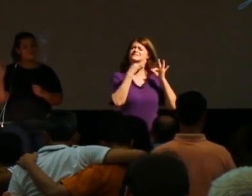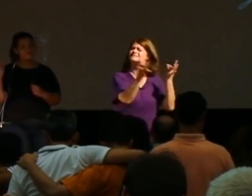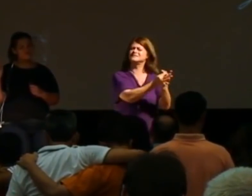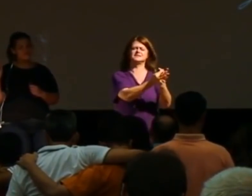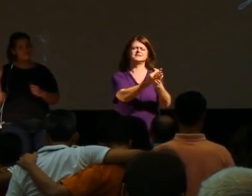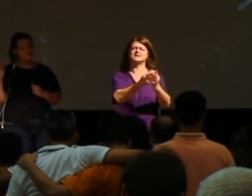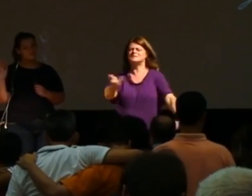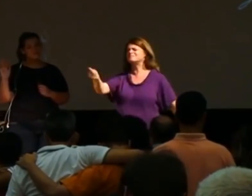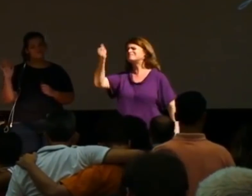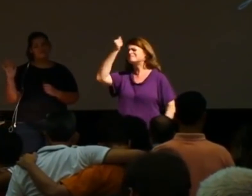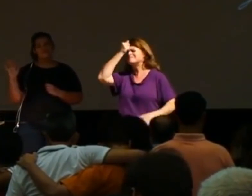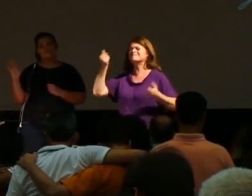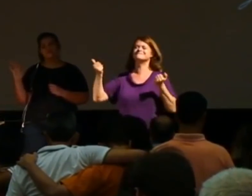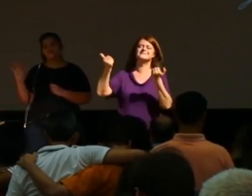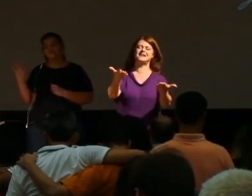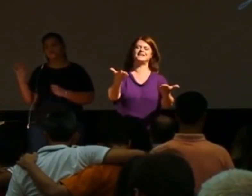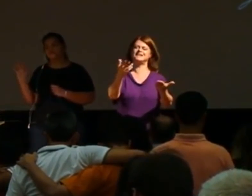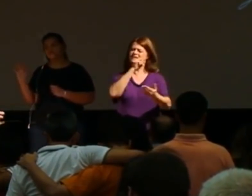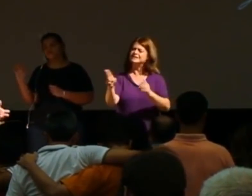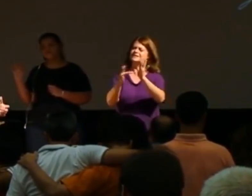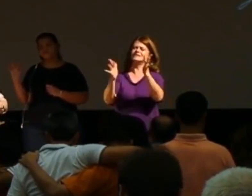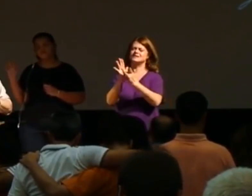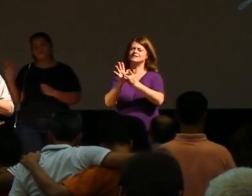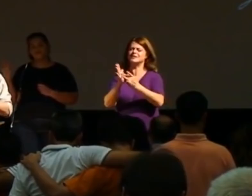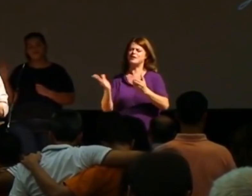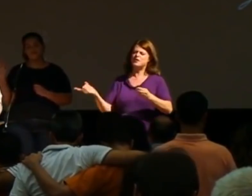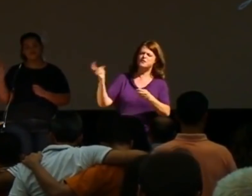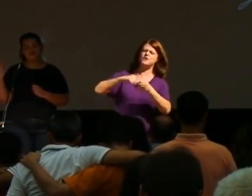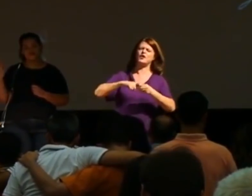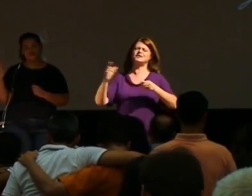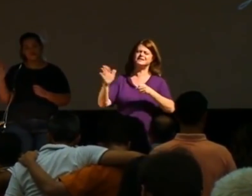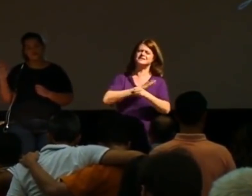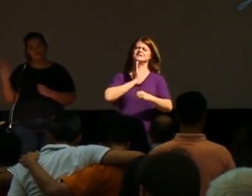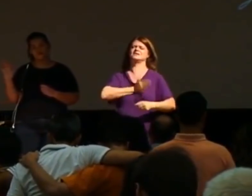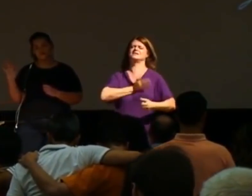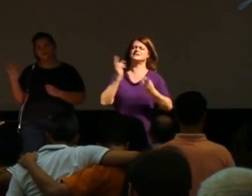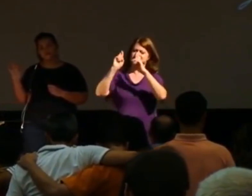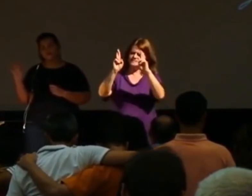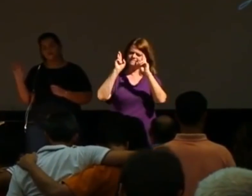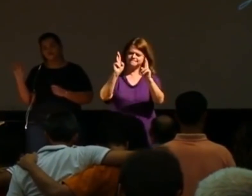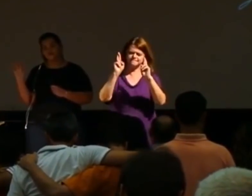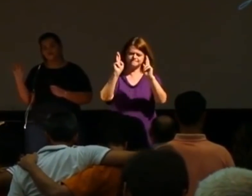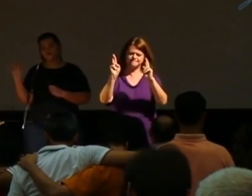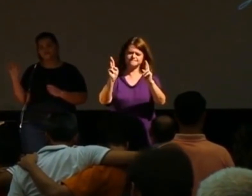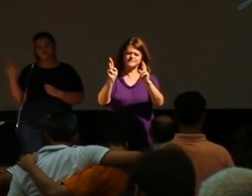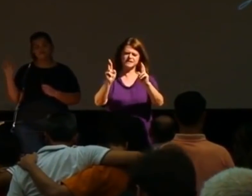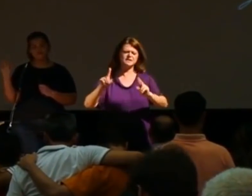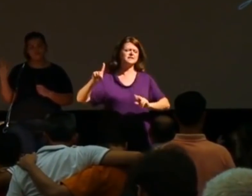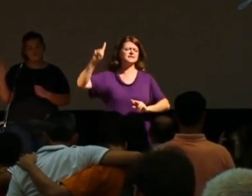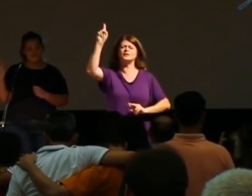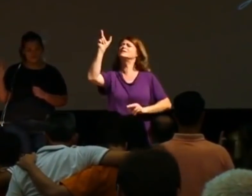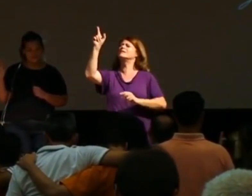a alegria de volta, traz a esperança de volta. Senhor Deus, dá uma palavra de